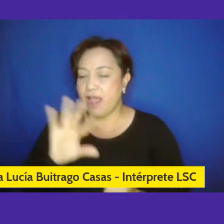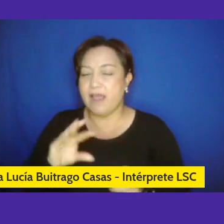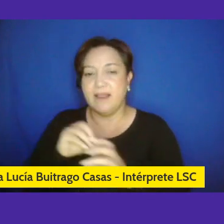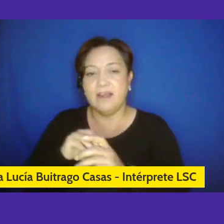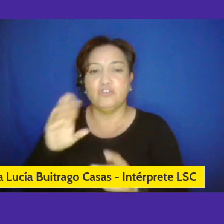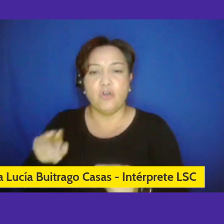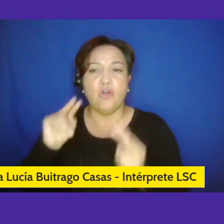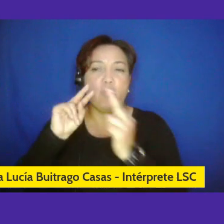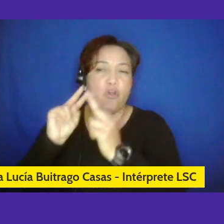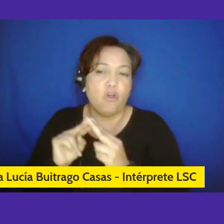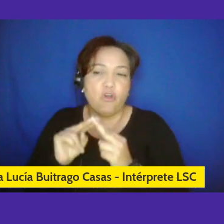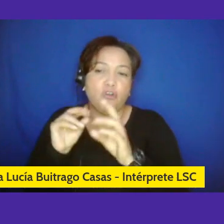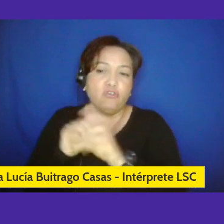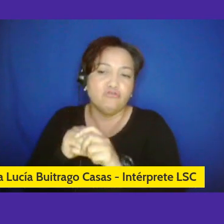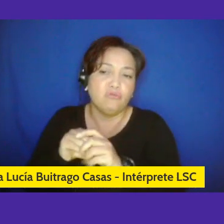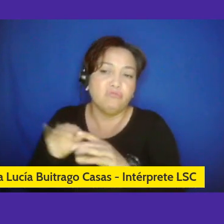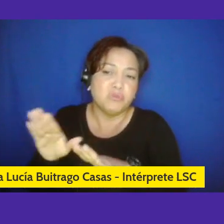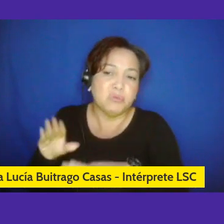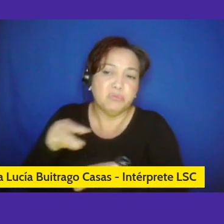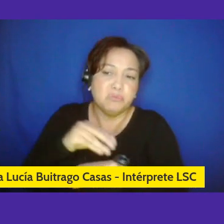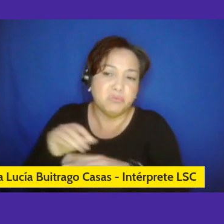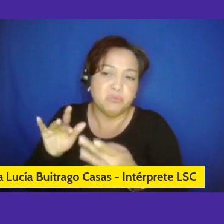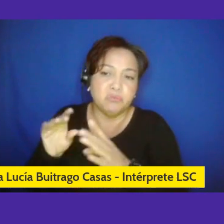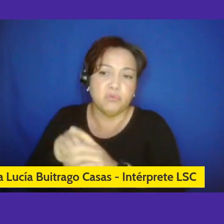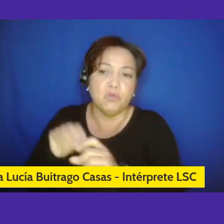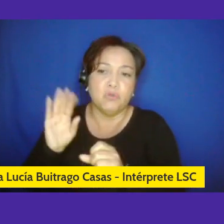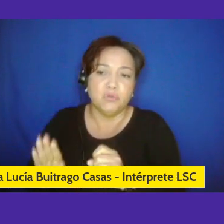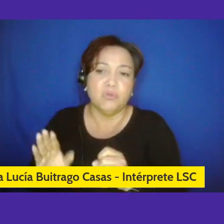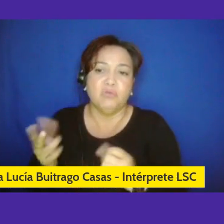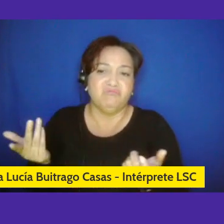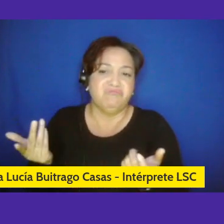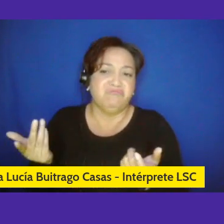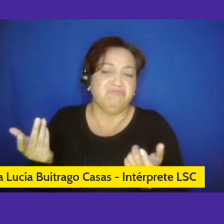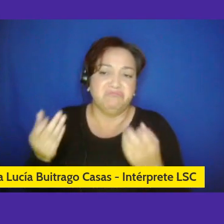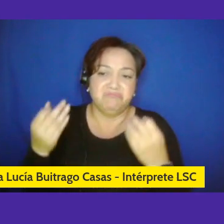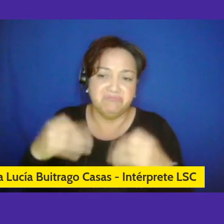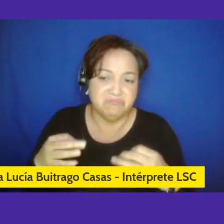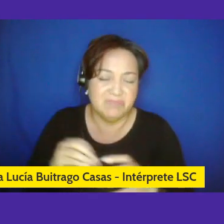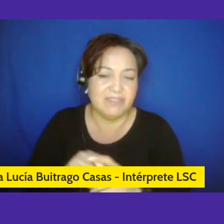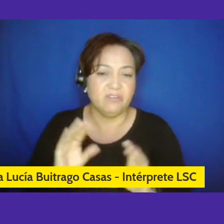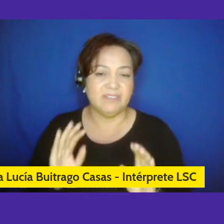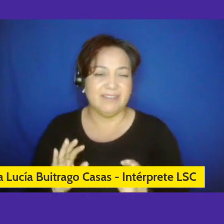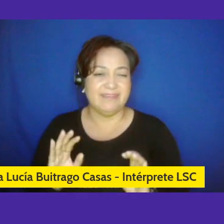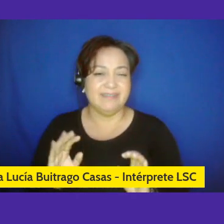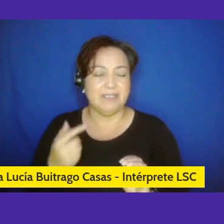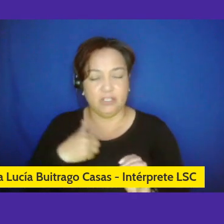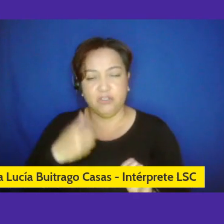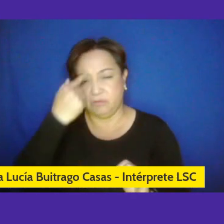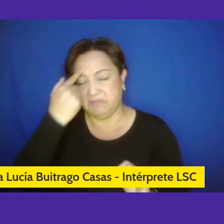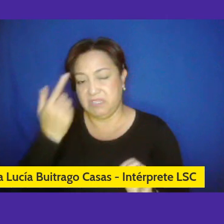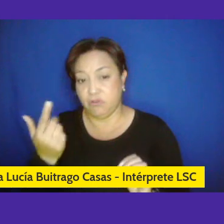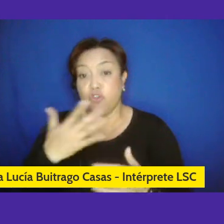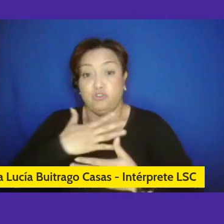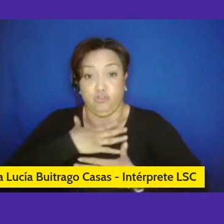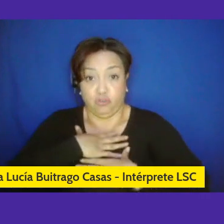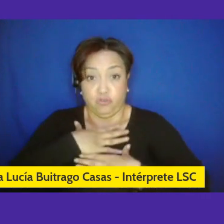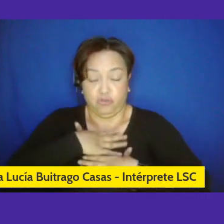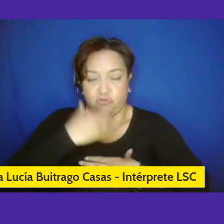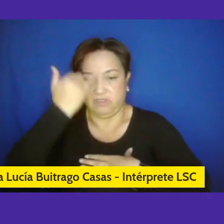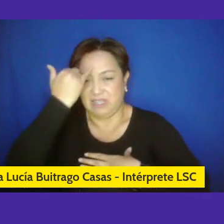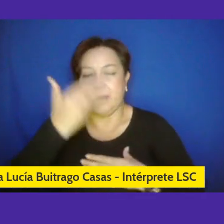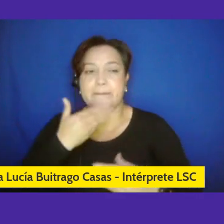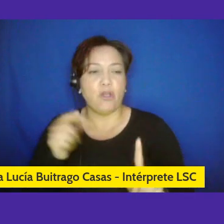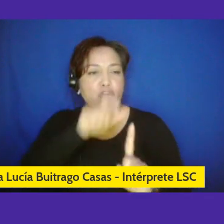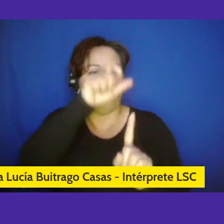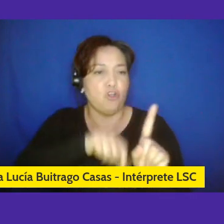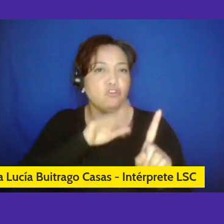solo por ahí su territorio y no conoce el resto. Entonces, me parece, yo soy de la idea más de ir por agente de ventas, ¿no?